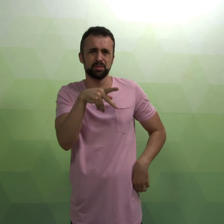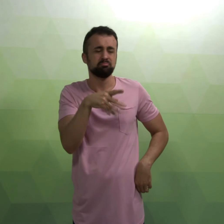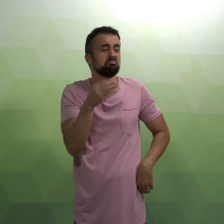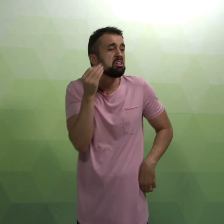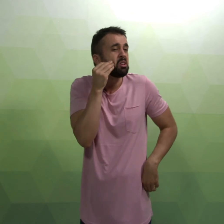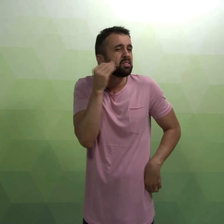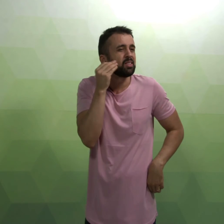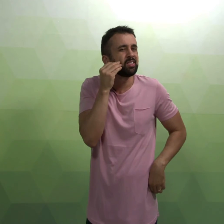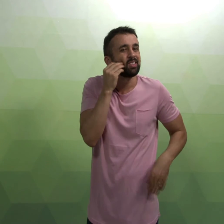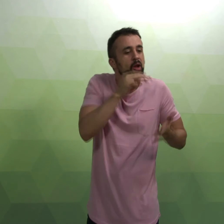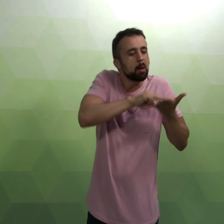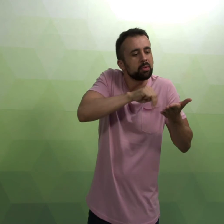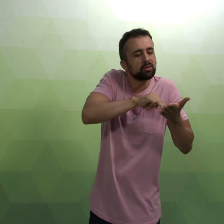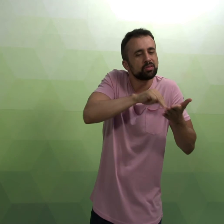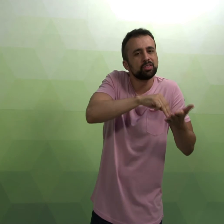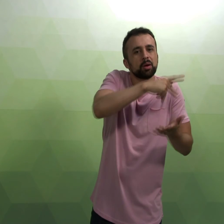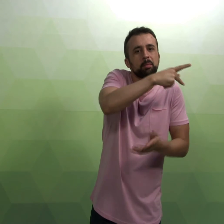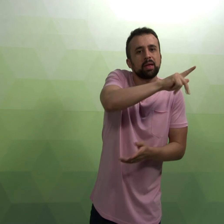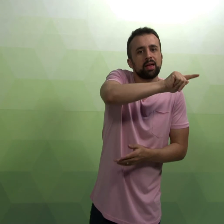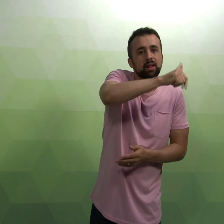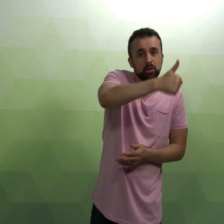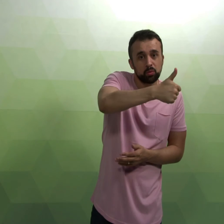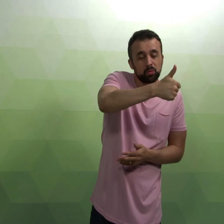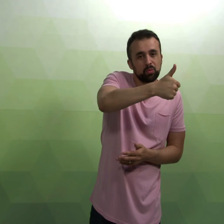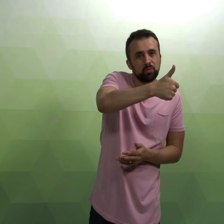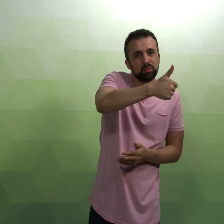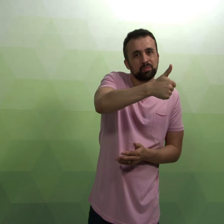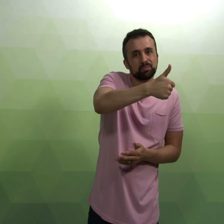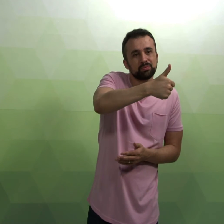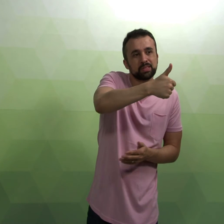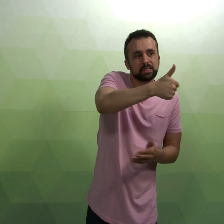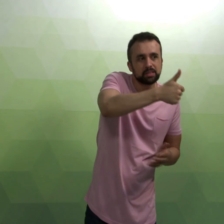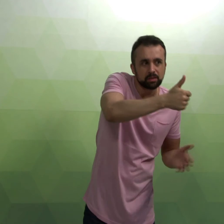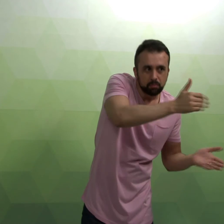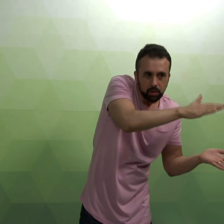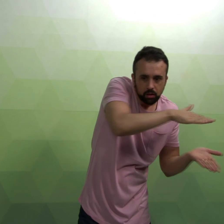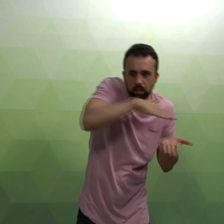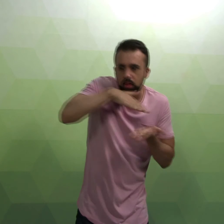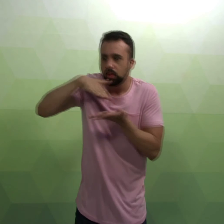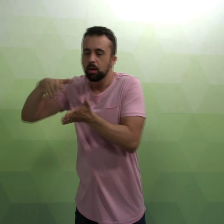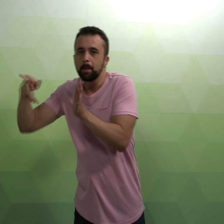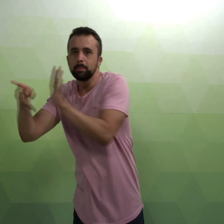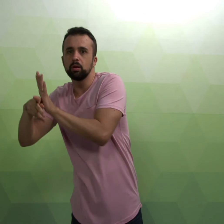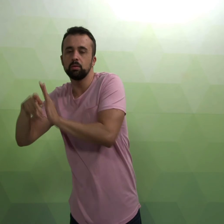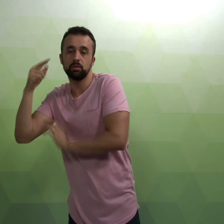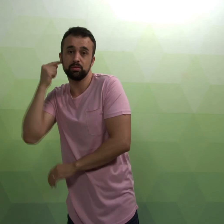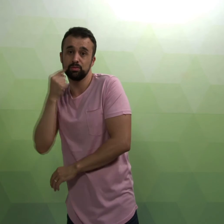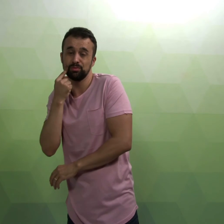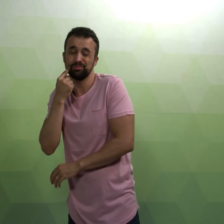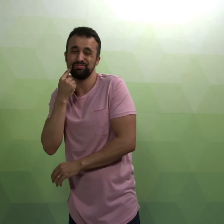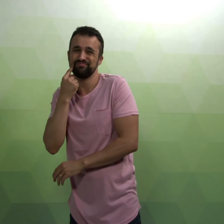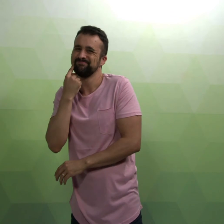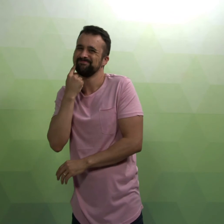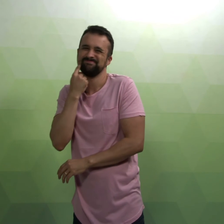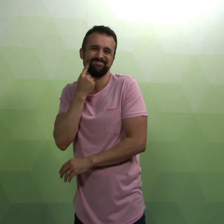Perceberam que a professora está tentando aplicar a metodologia de PL1 para surdos?